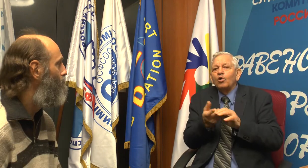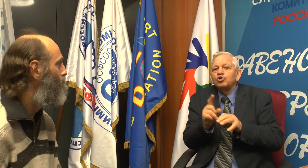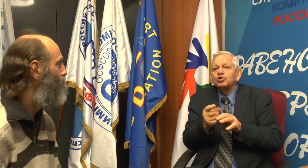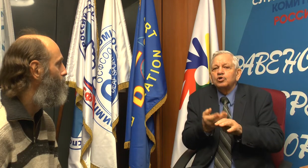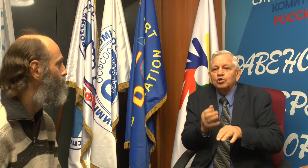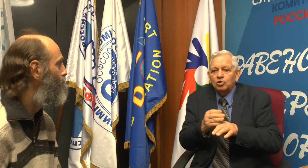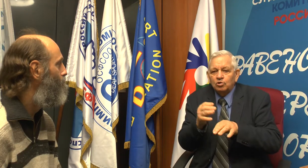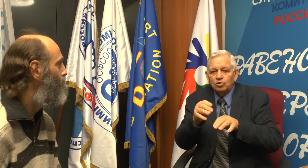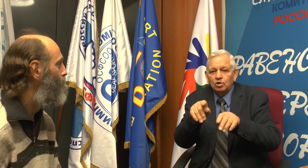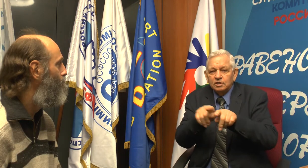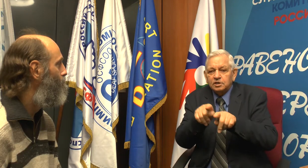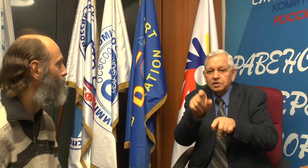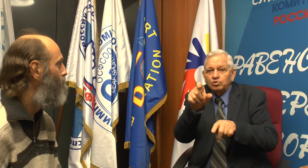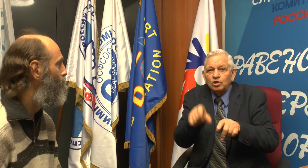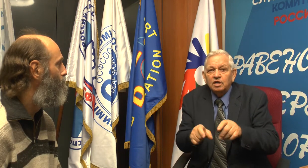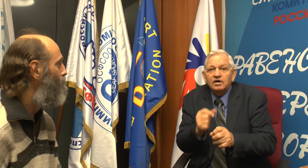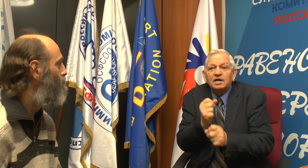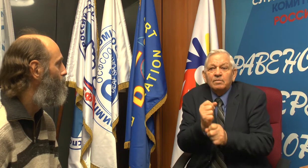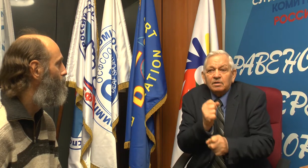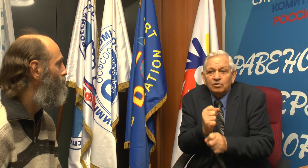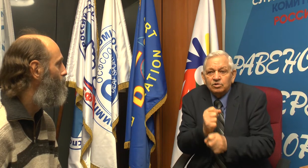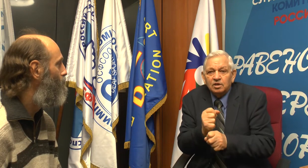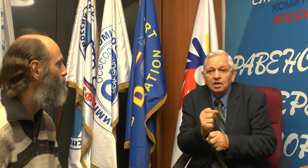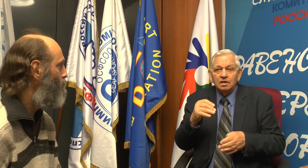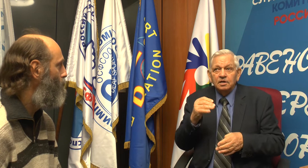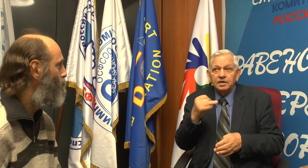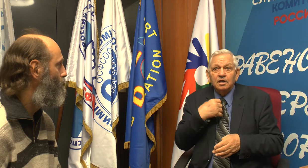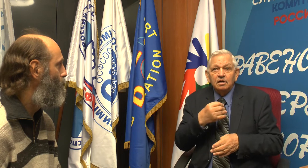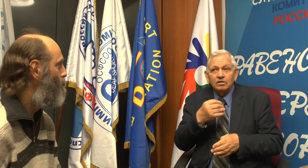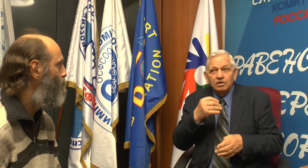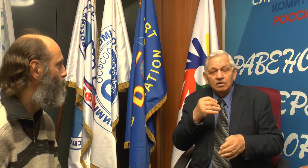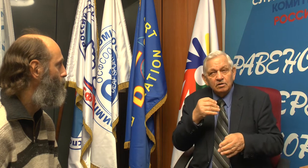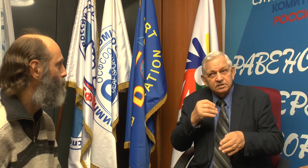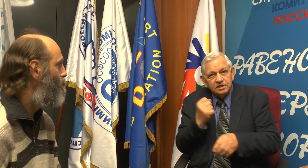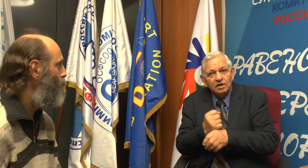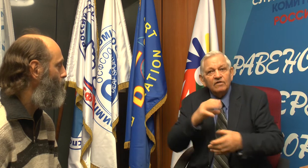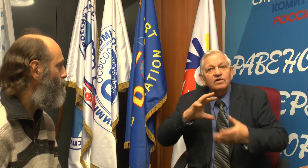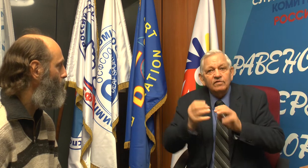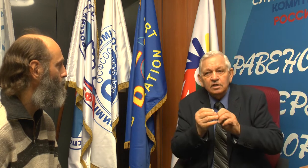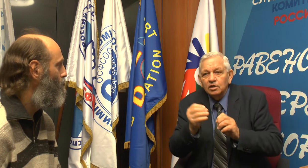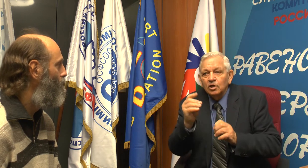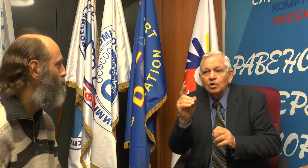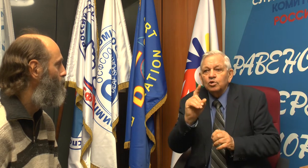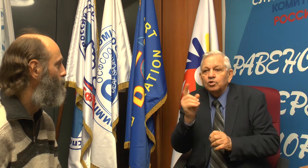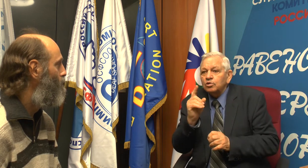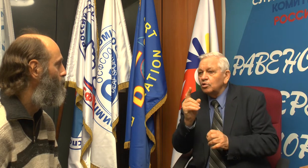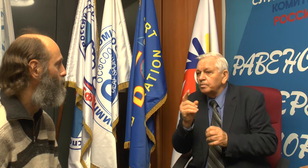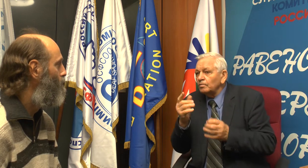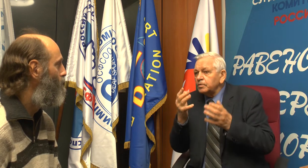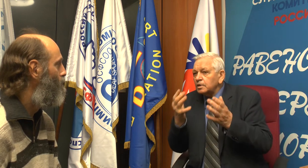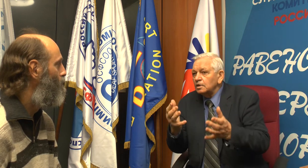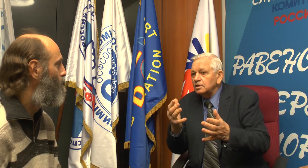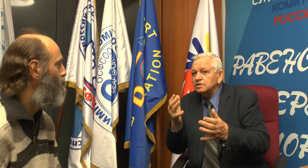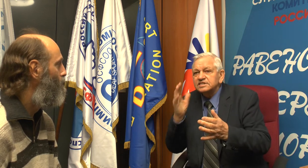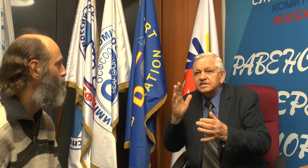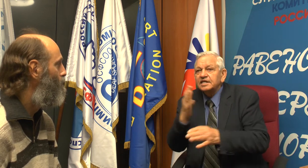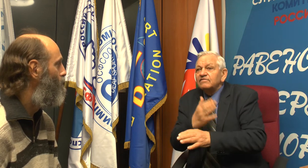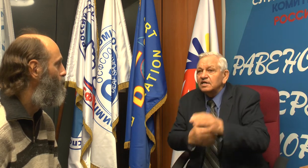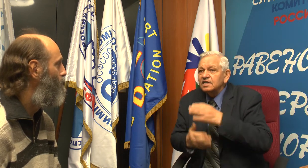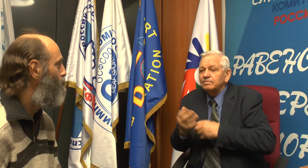очень тяжело с таким человеком работать. Я сделал выводы, что с инвалидами